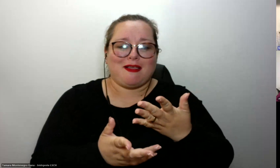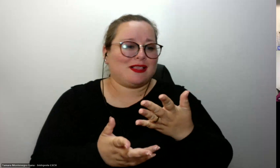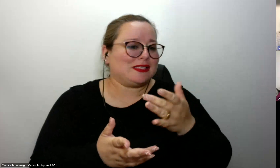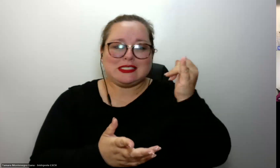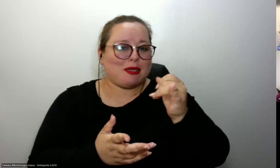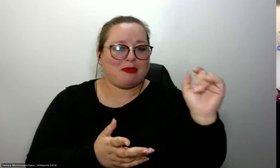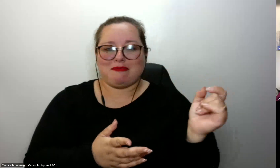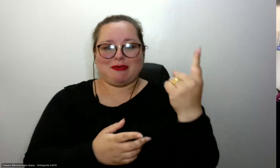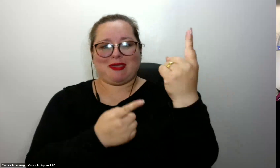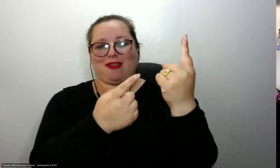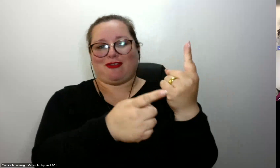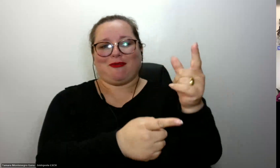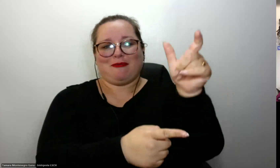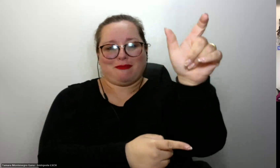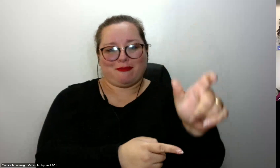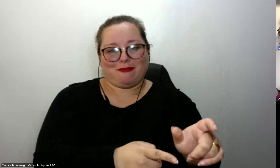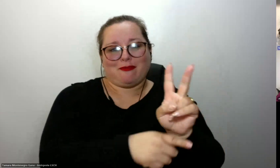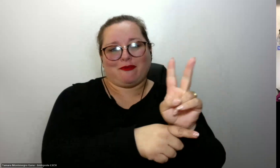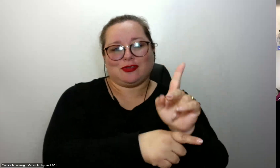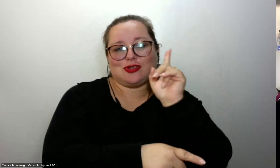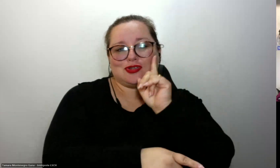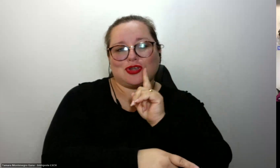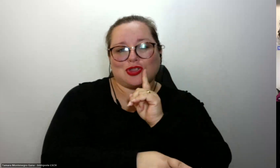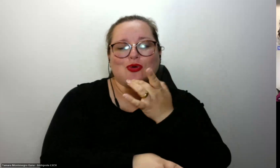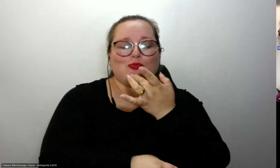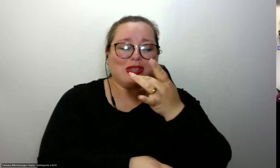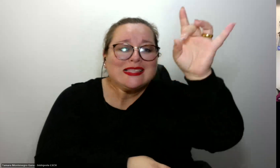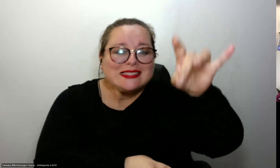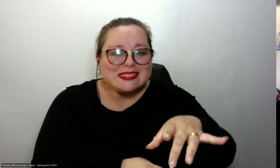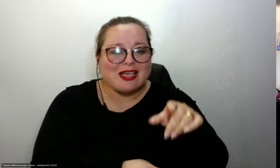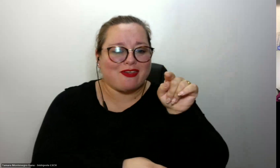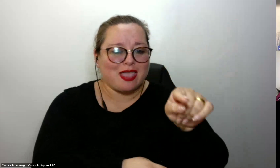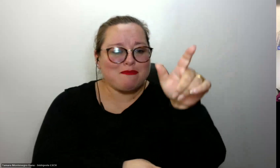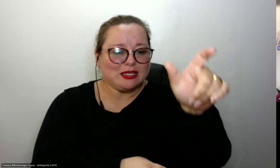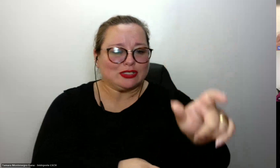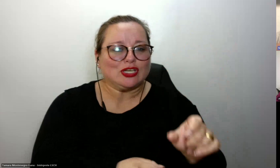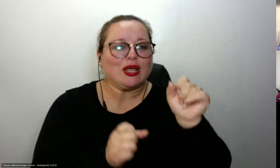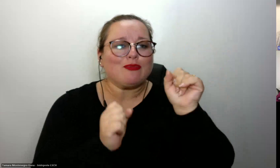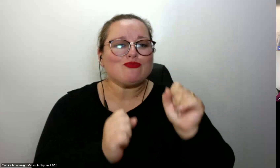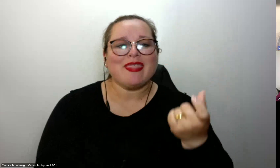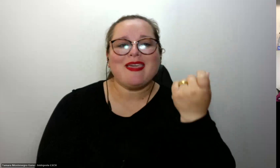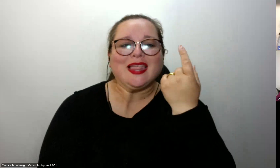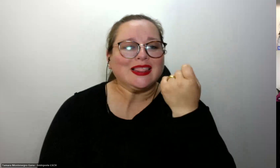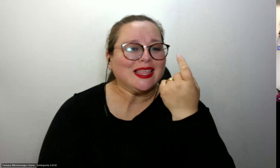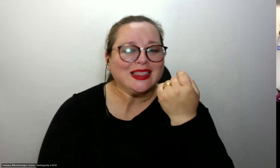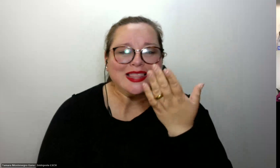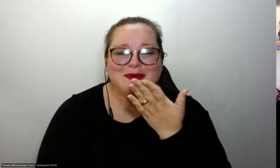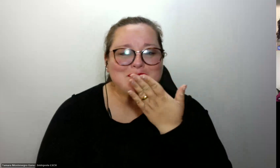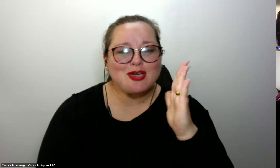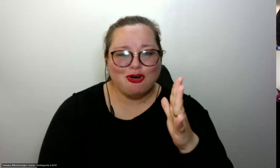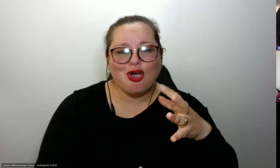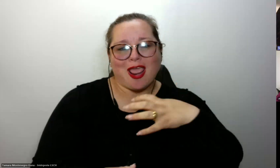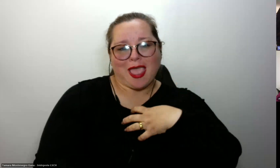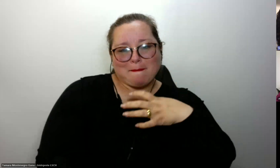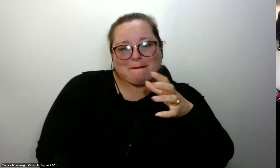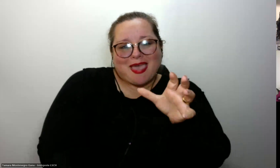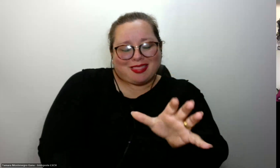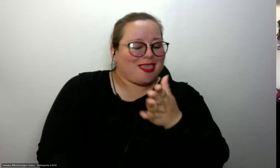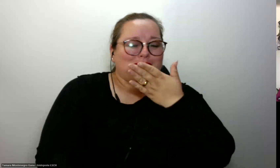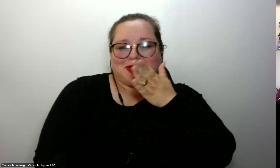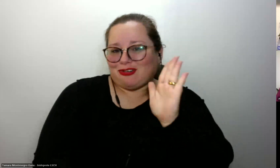preferentemente a la persona sorda, porque sabe que esa persona lo va a poder comprender desde la empatía mucho mejor.